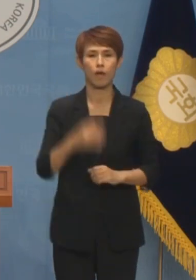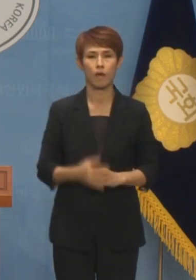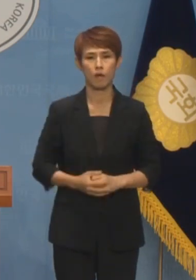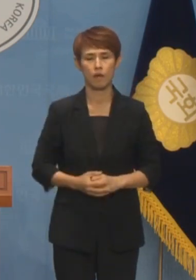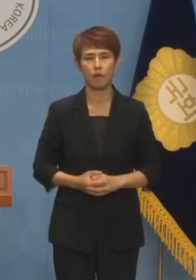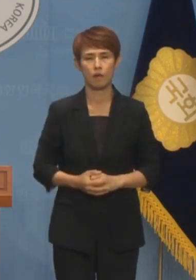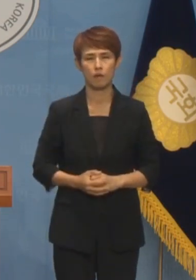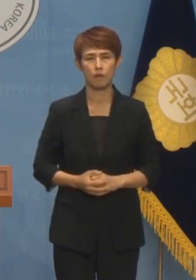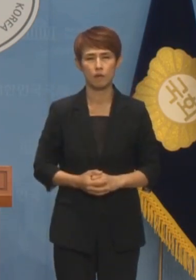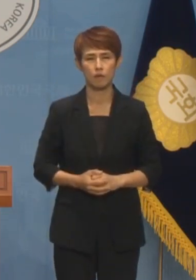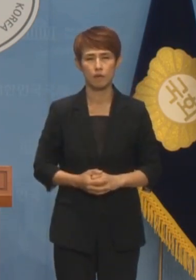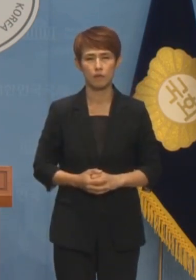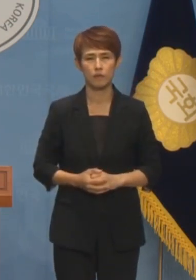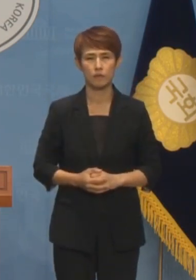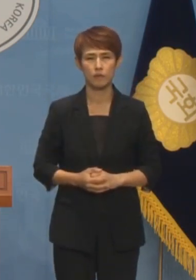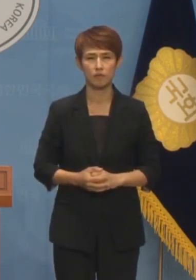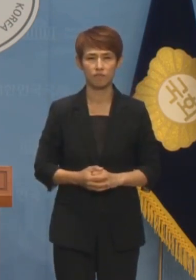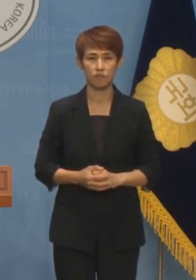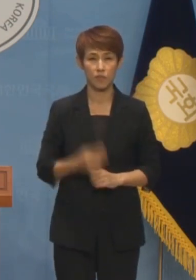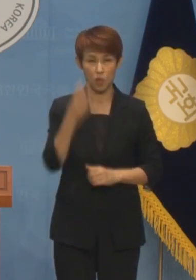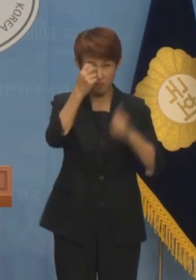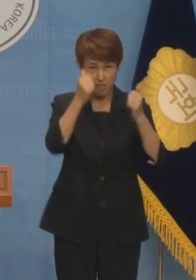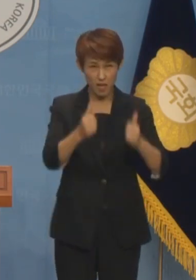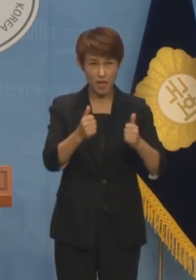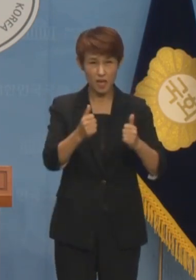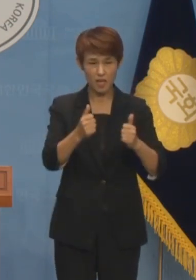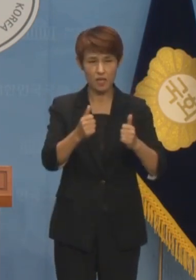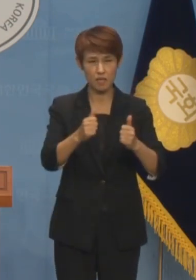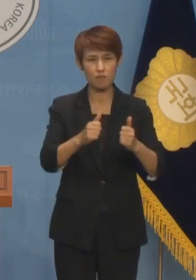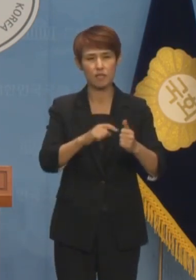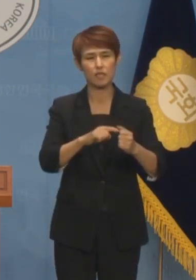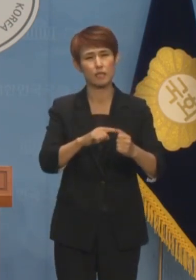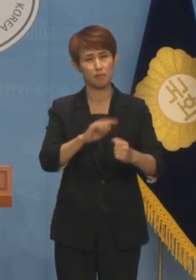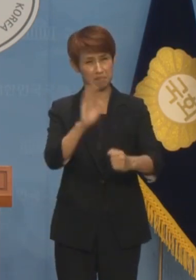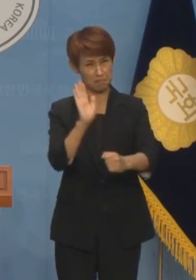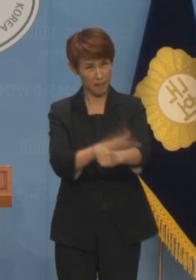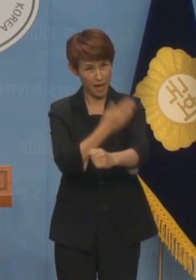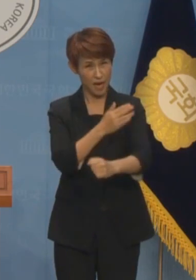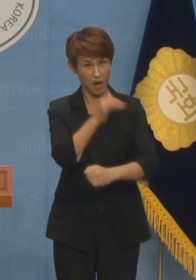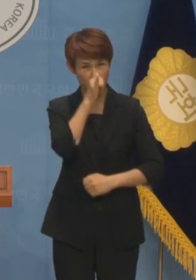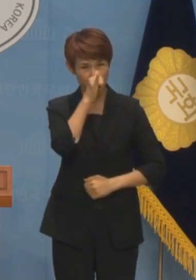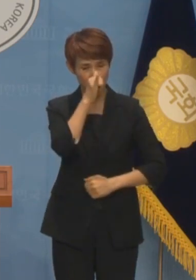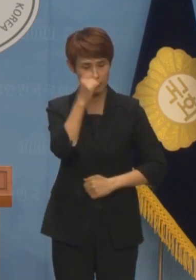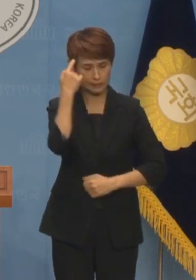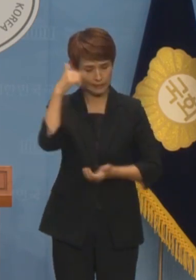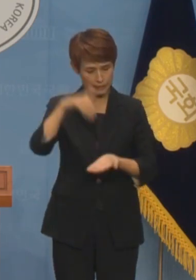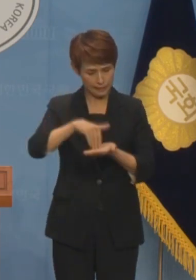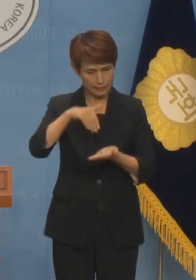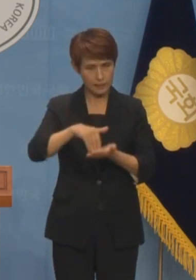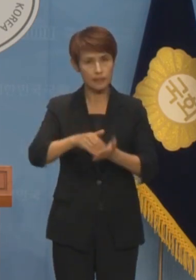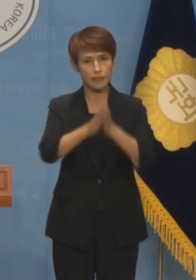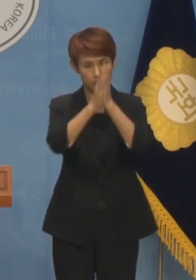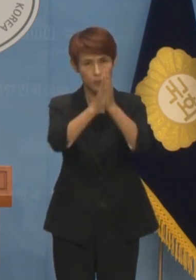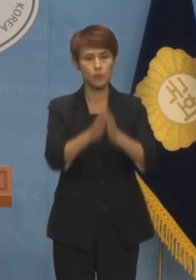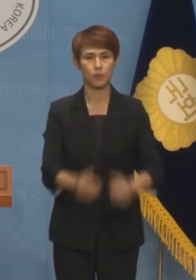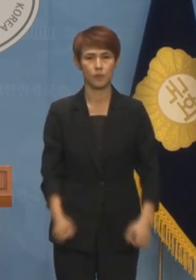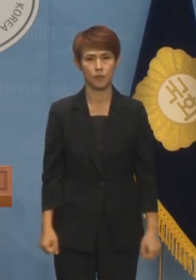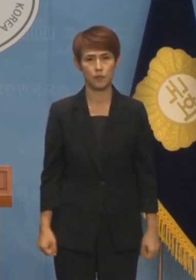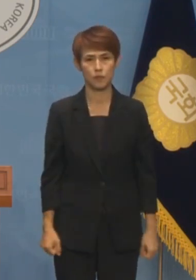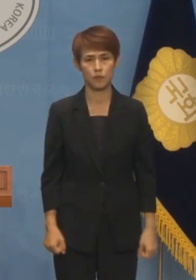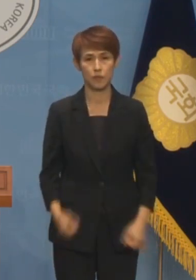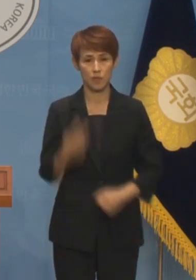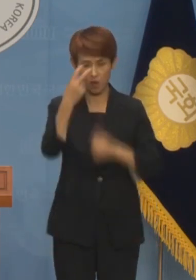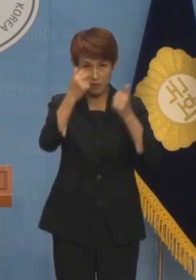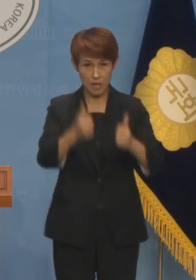검찰은 오래전 잃어버린 자정 능력을 탓하십시오. 스스로 못하면 외재적 반성의 계기라도 잘 활용하십시오.